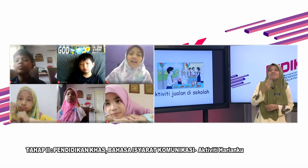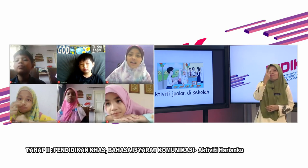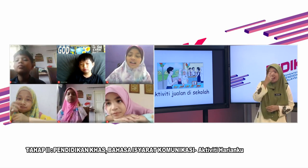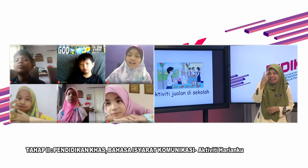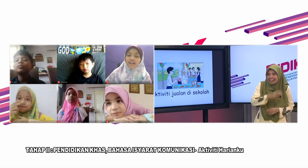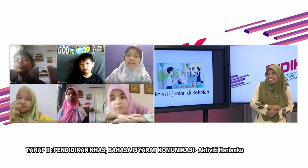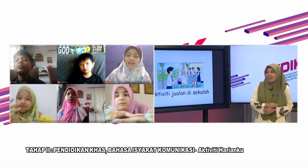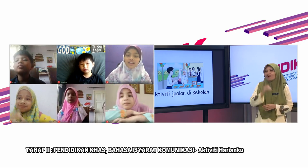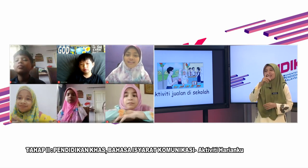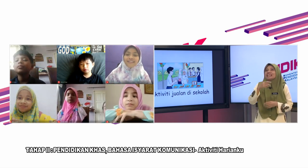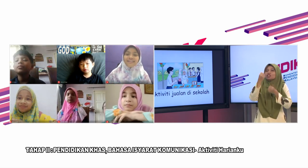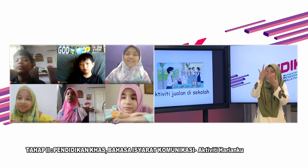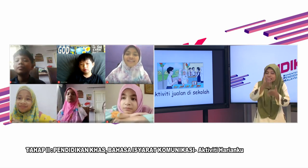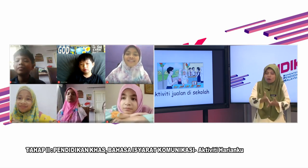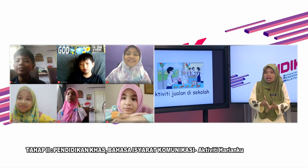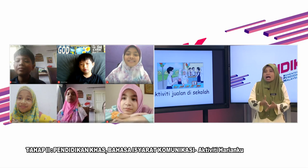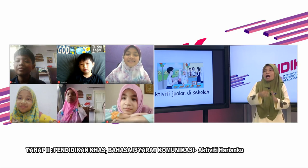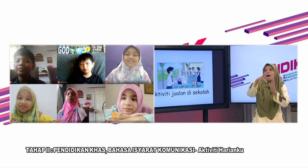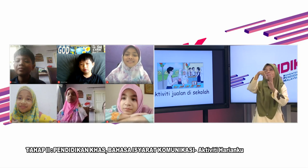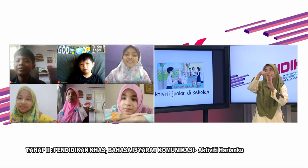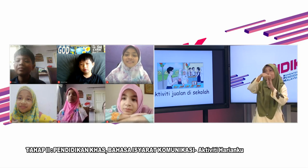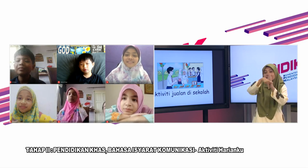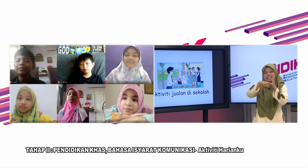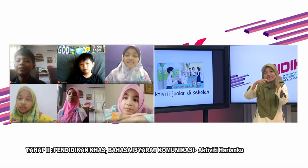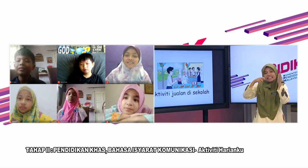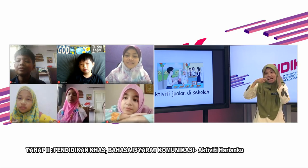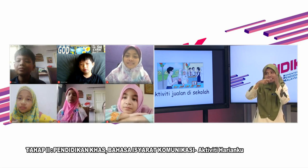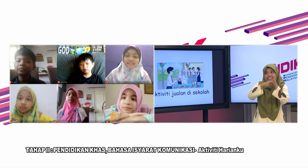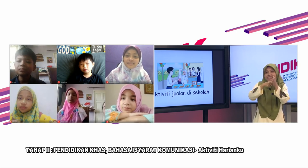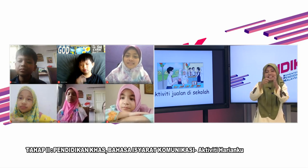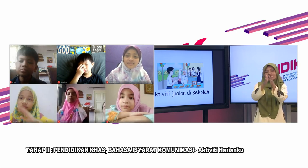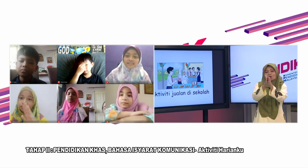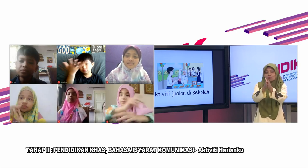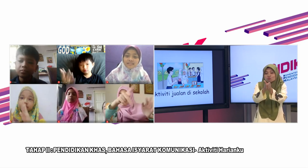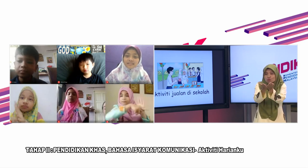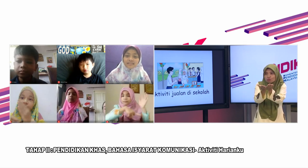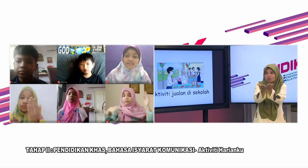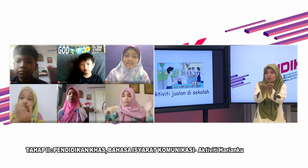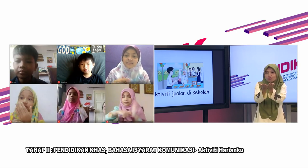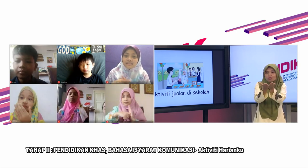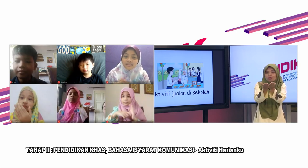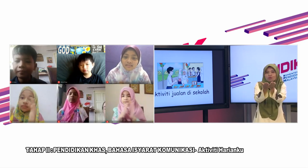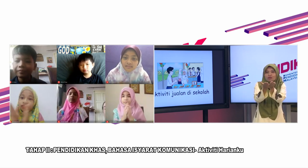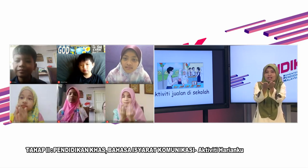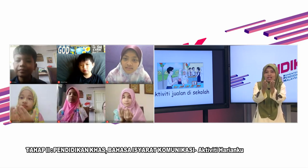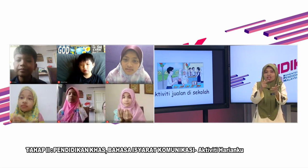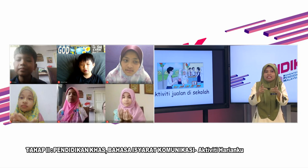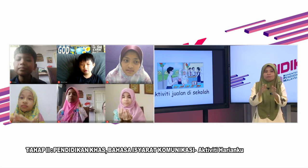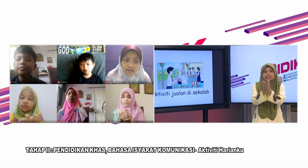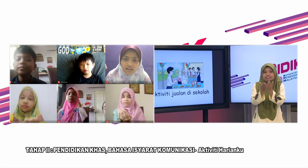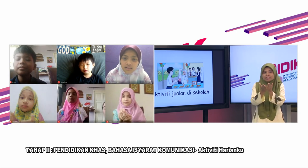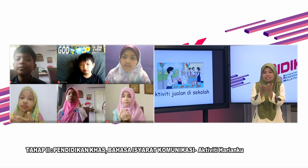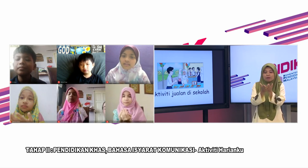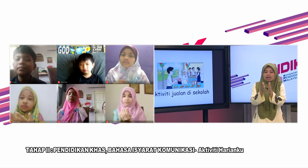Tak nampak. Okeylah, cikgu bagi tahulah. Penanda buku. Kalau